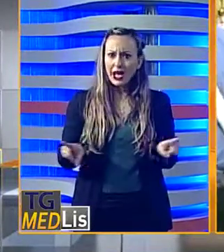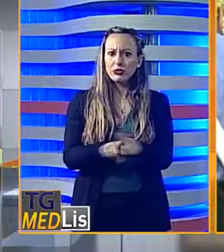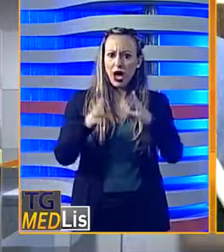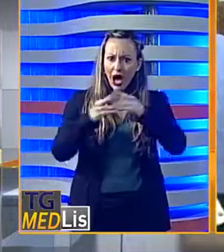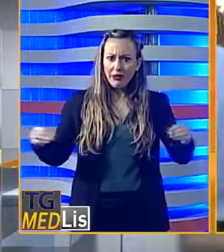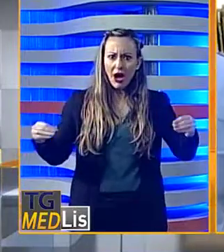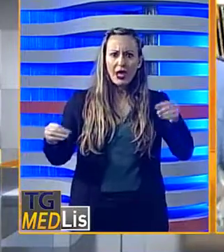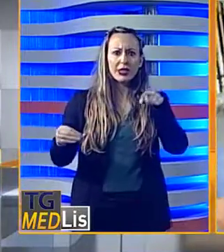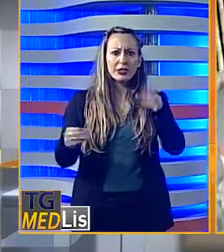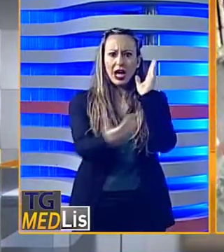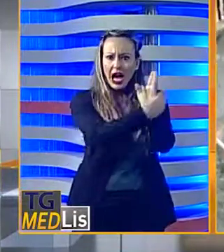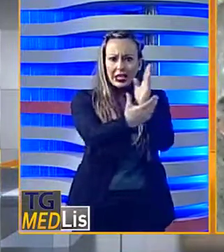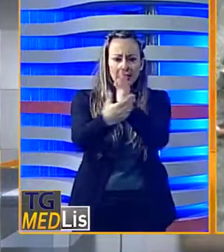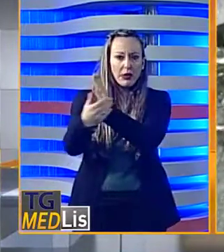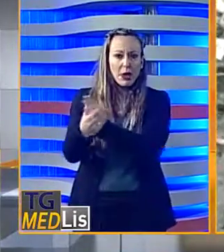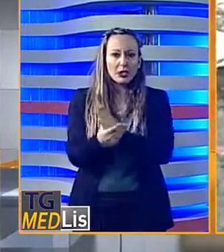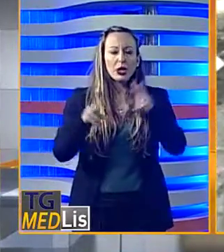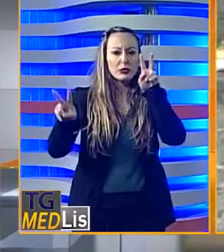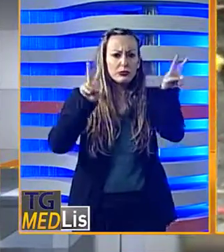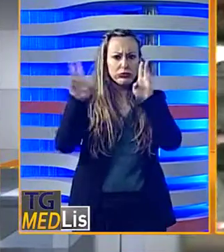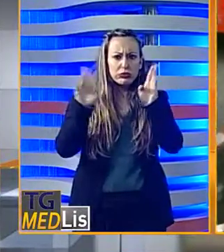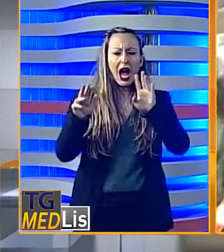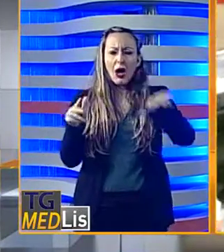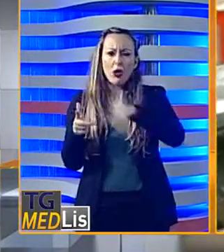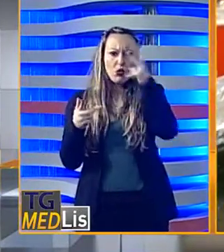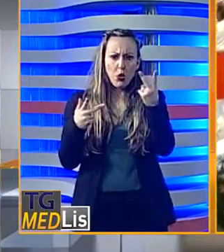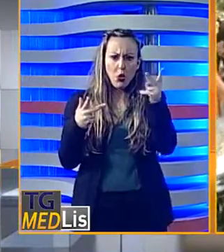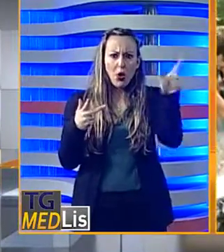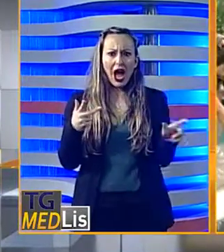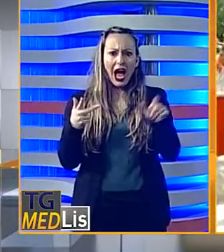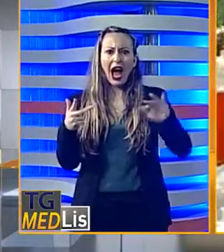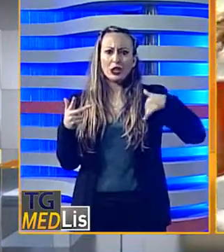sono accusati di calunnia in concorso.